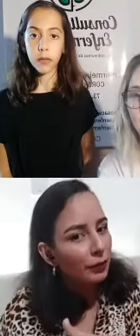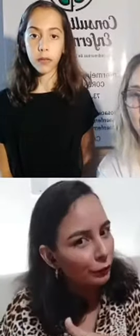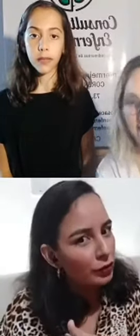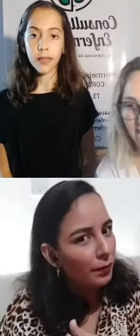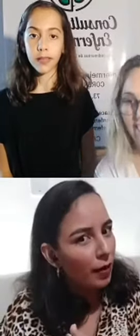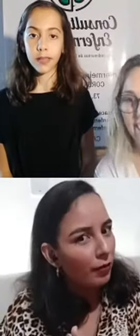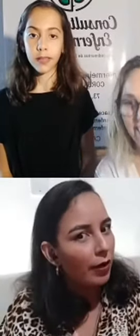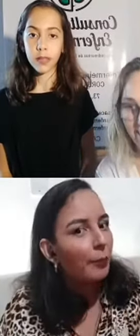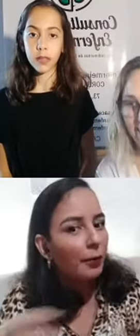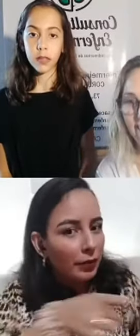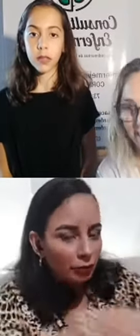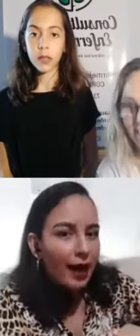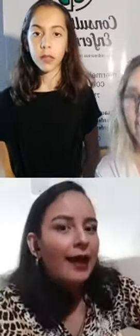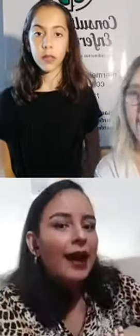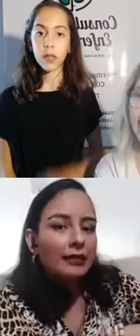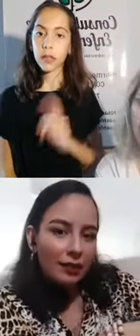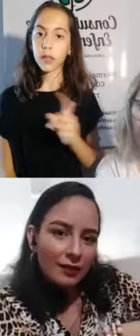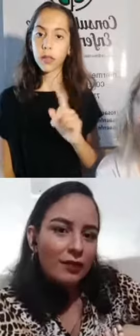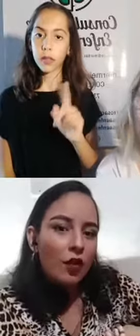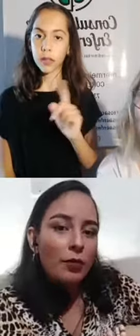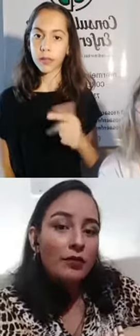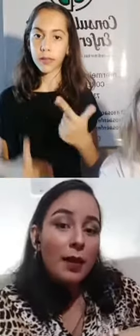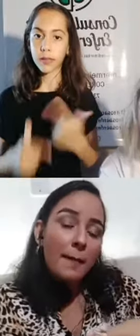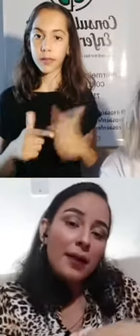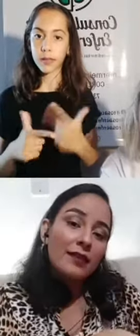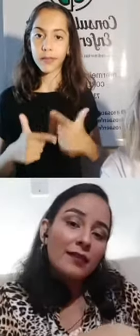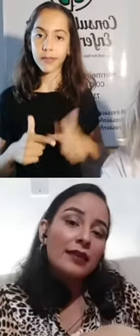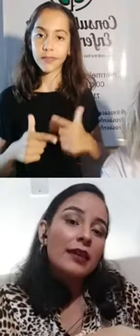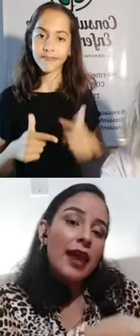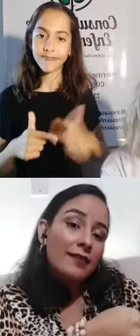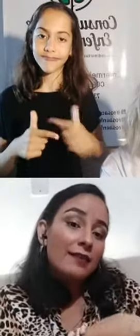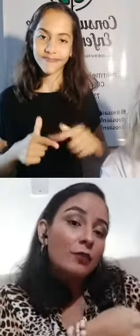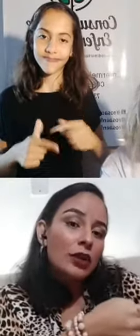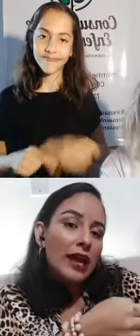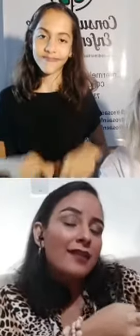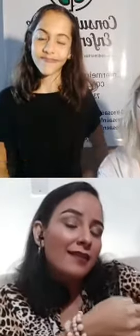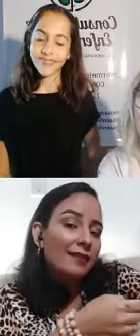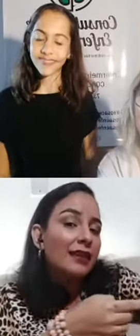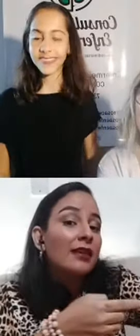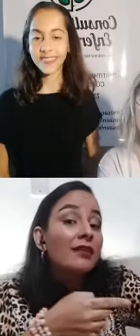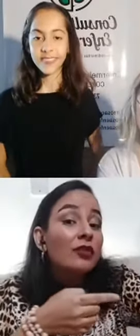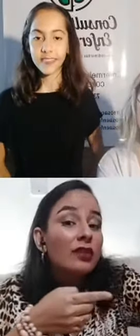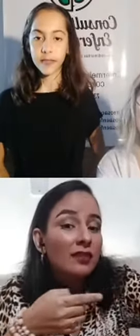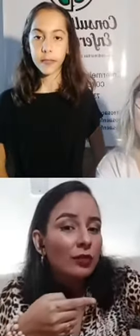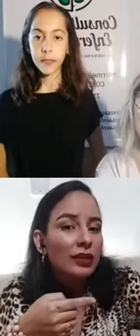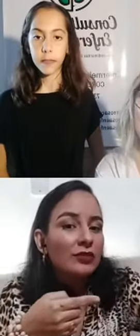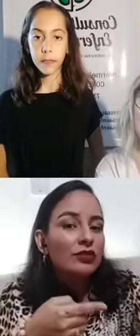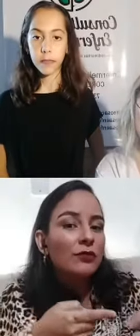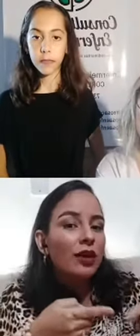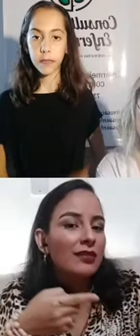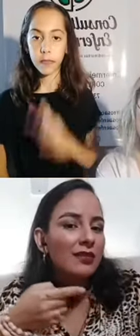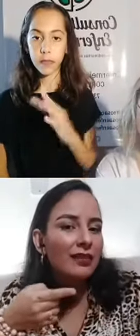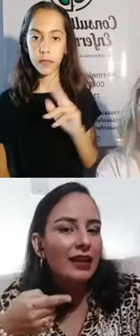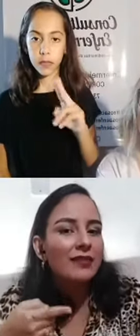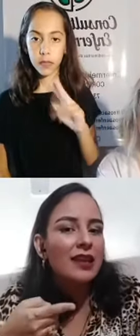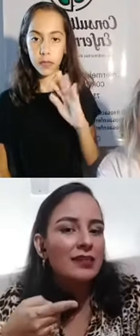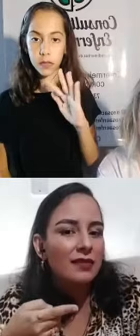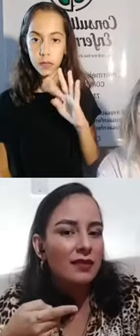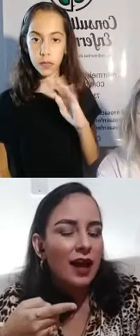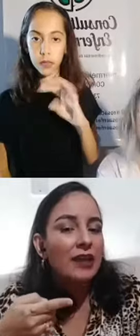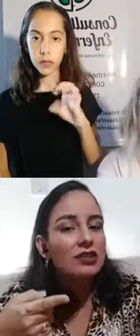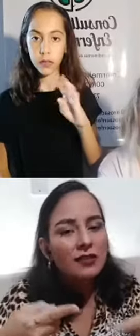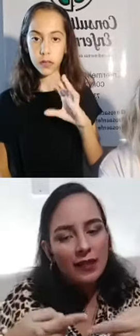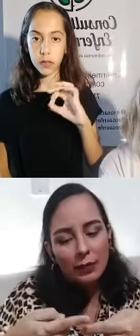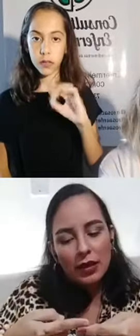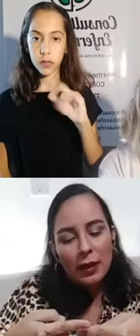problema do futebol, é o problema do caráter desses homens. Mas assim, essas mulheres, essas crianças estão nesse contexto de violências crescentes.